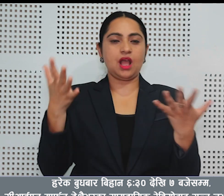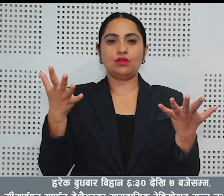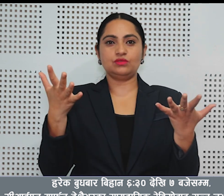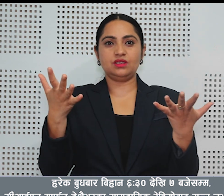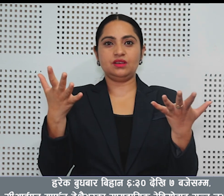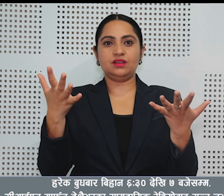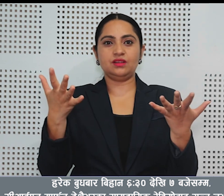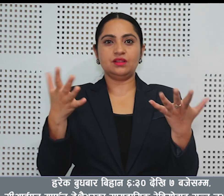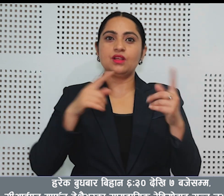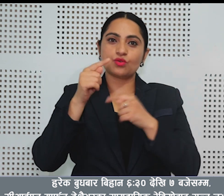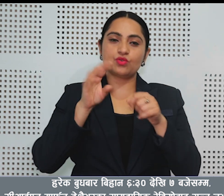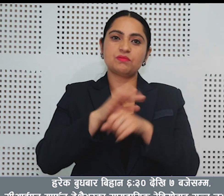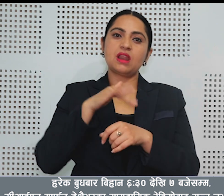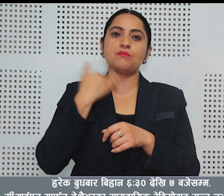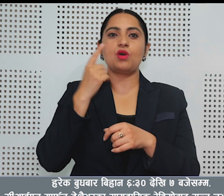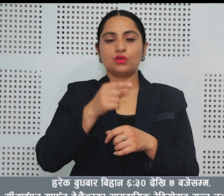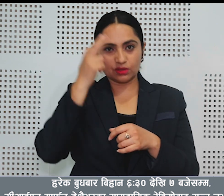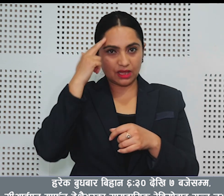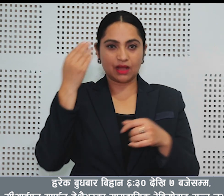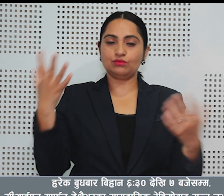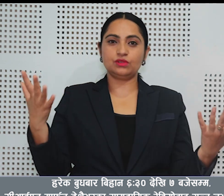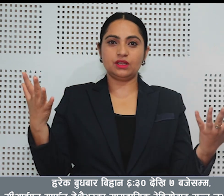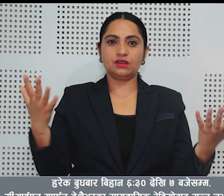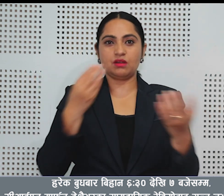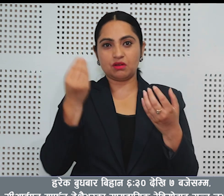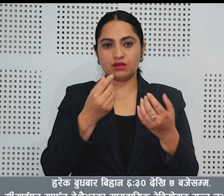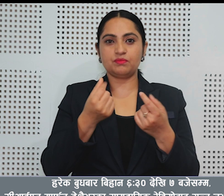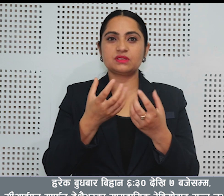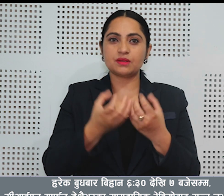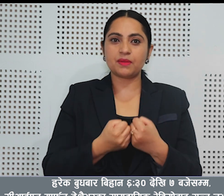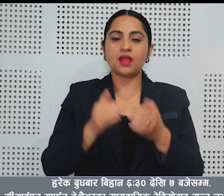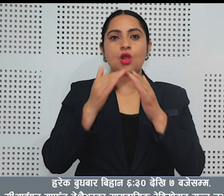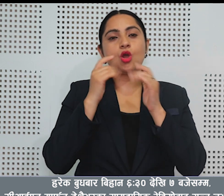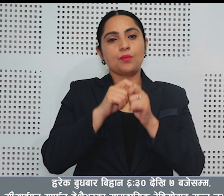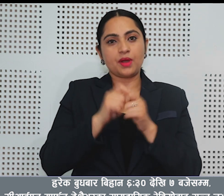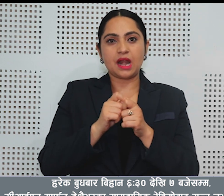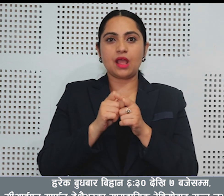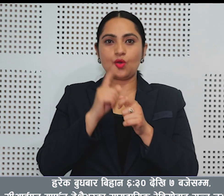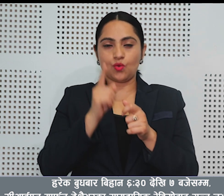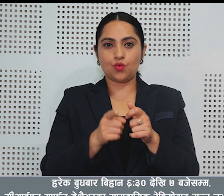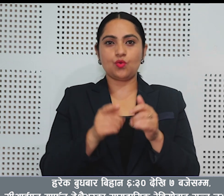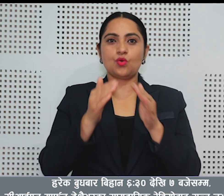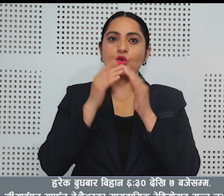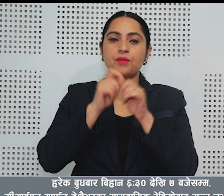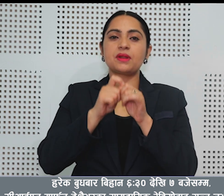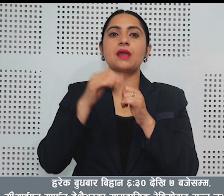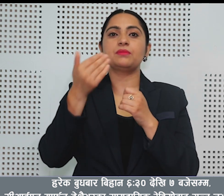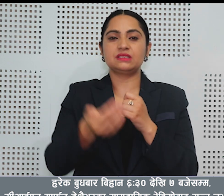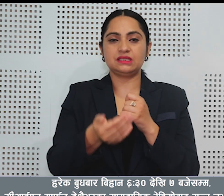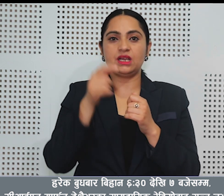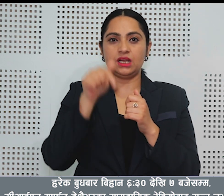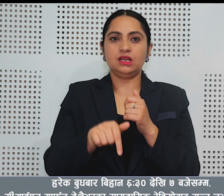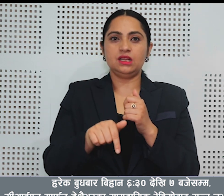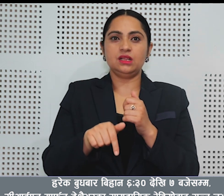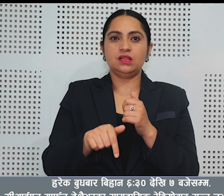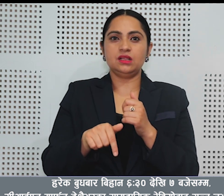जाने बेला थाहै नपाइने त्यस्तो छ। अब के गर्ने, अलिअलि पैसा पाएर घर बनायौँ के अरे। घर बनाएपछि